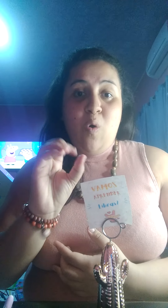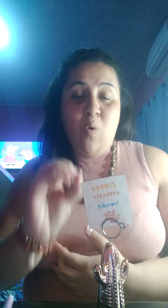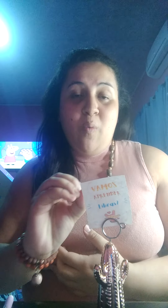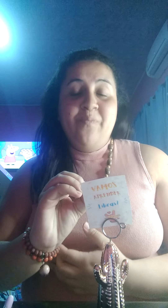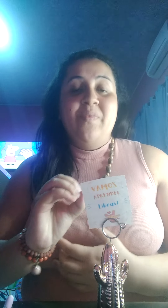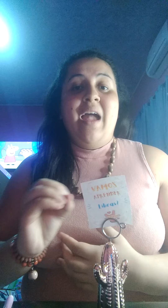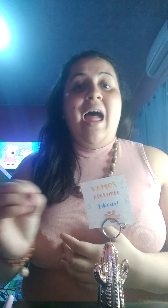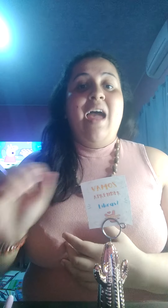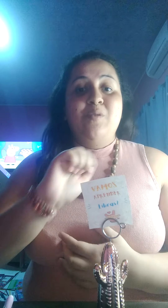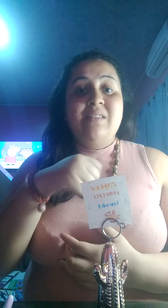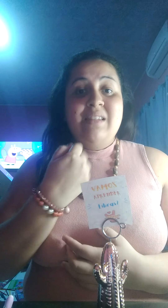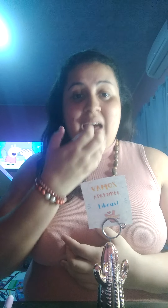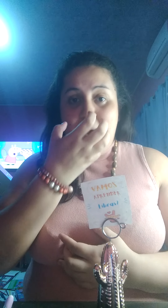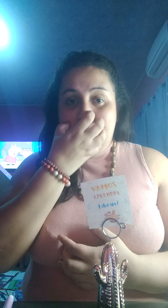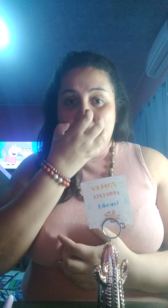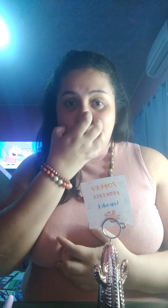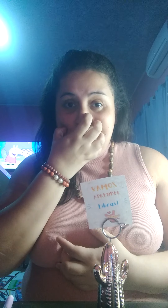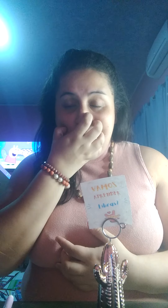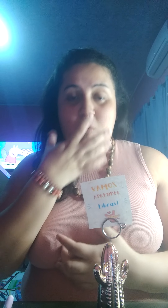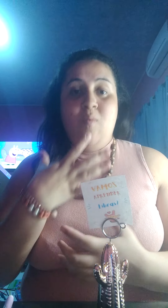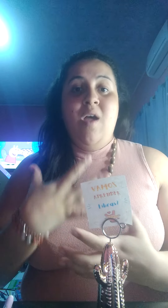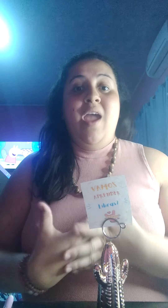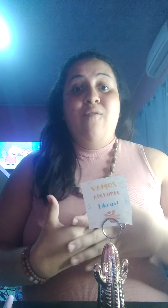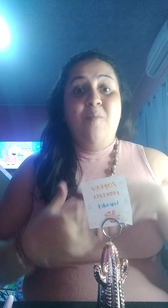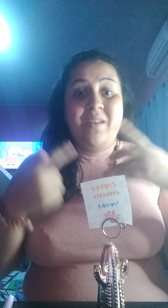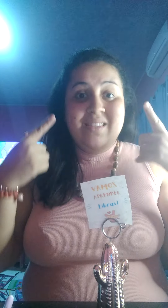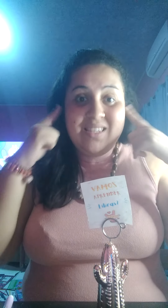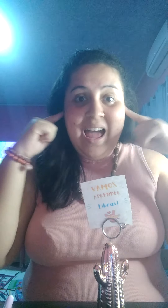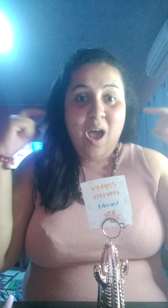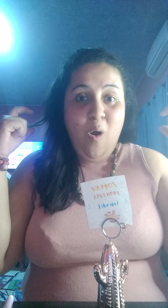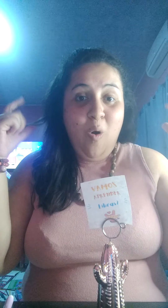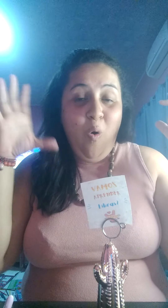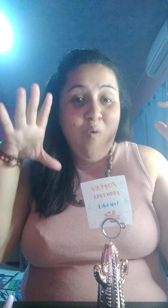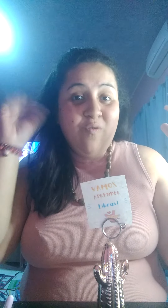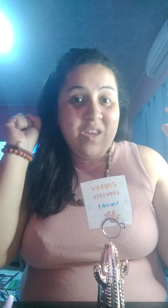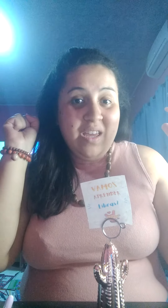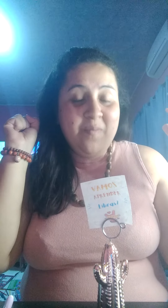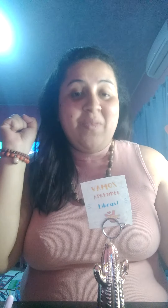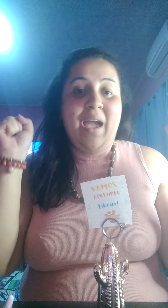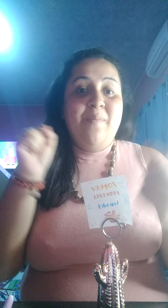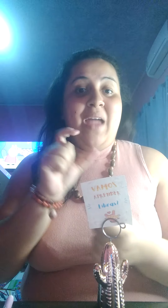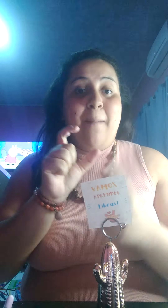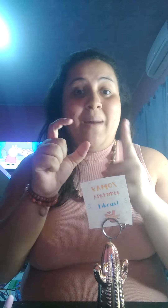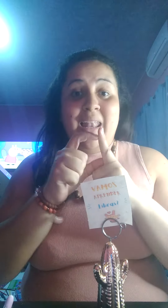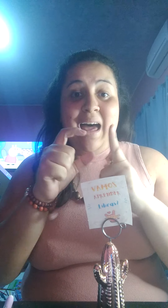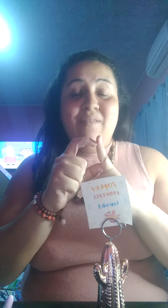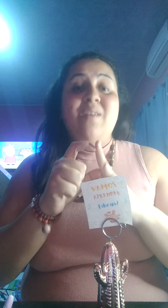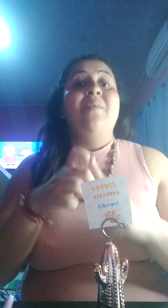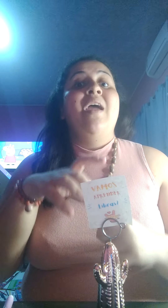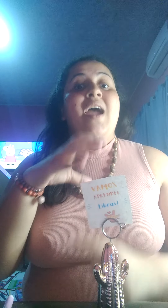cachorro. Aí o sinal, cachorro, eu vou precisar ouvir, né, a palavra